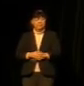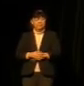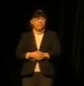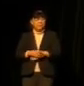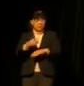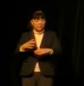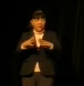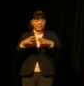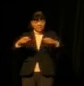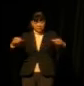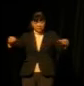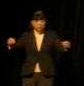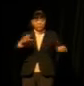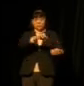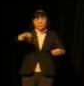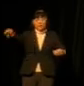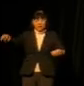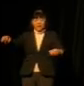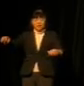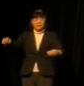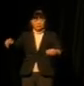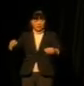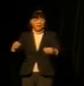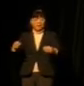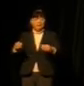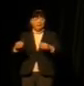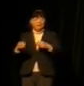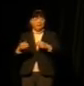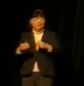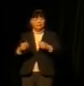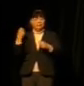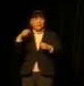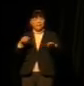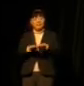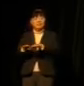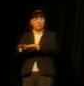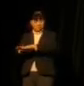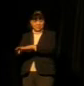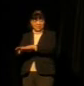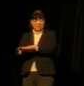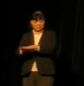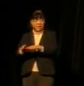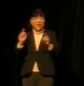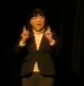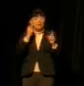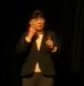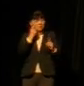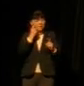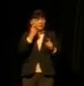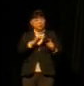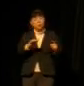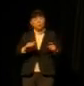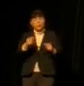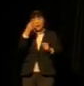全国からね、保養体験の誘いが夏休みにありました。外で遊べない、泳げない子供たちがかわいそう